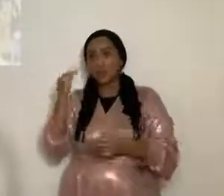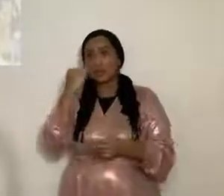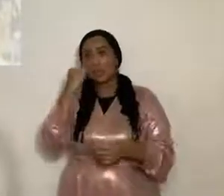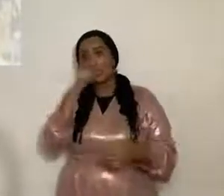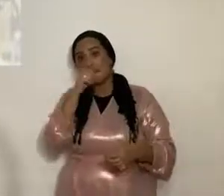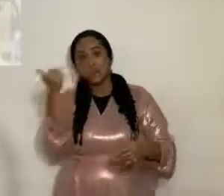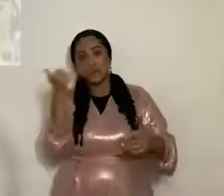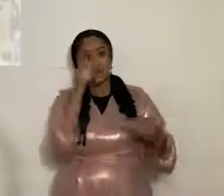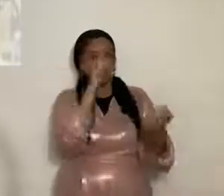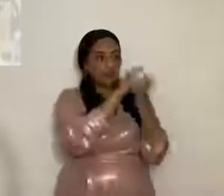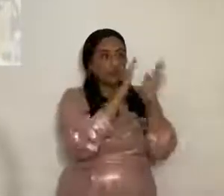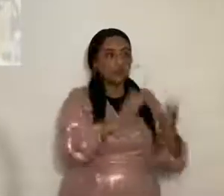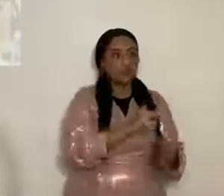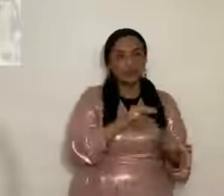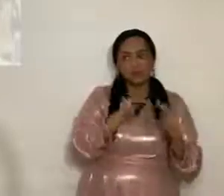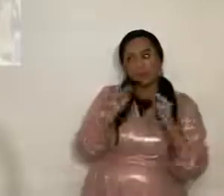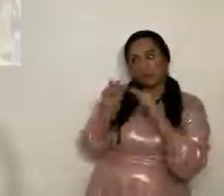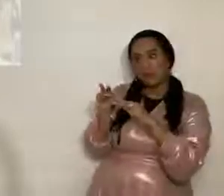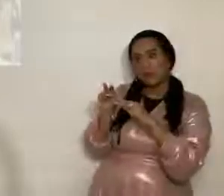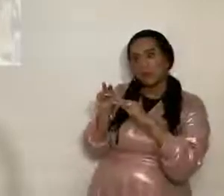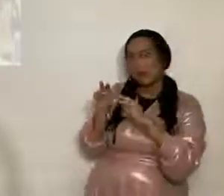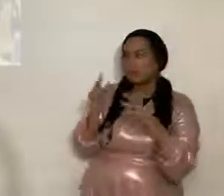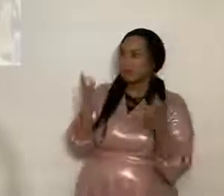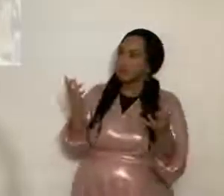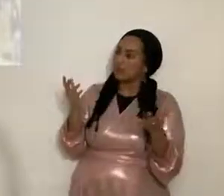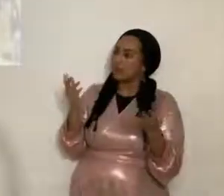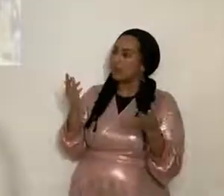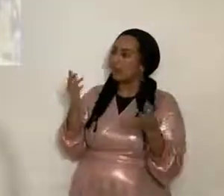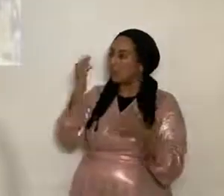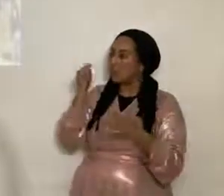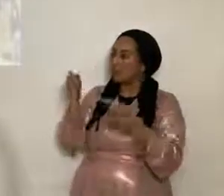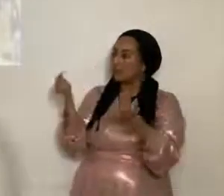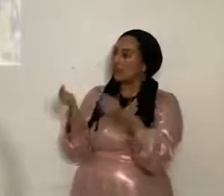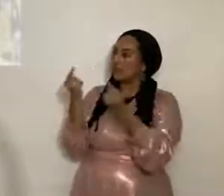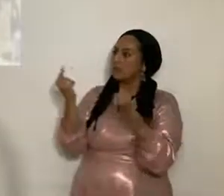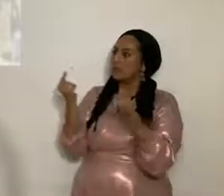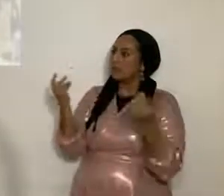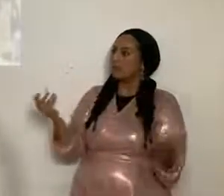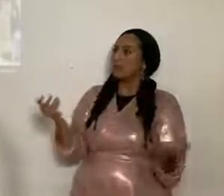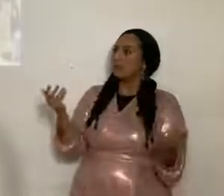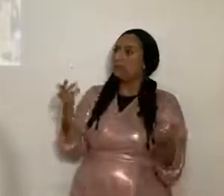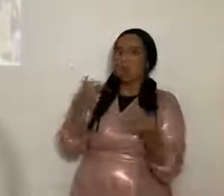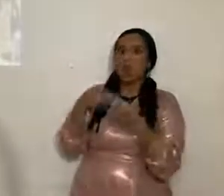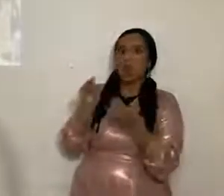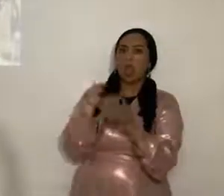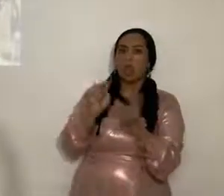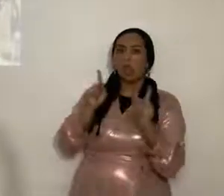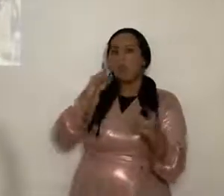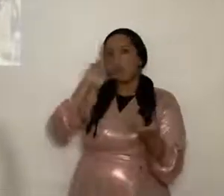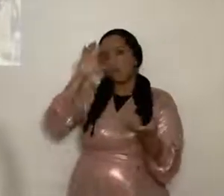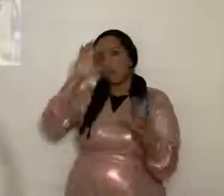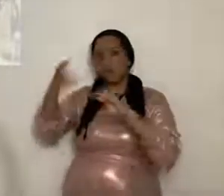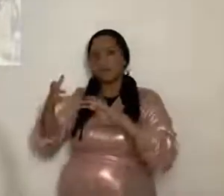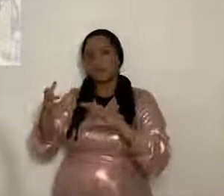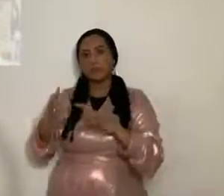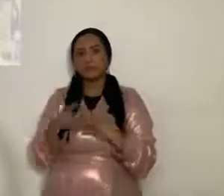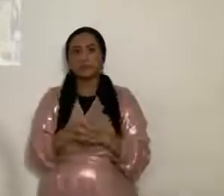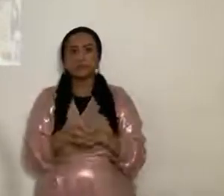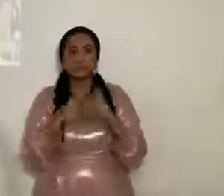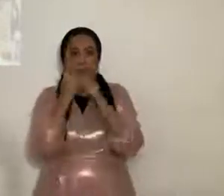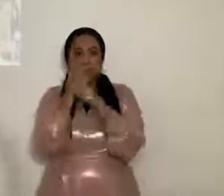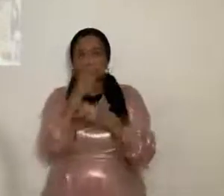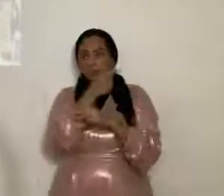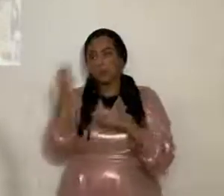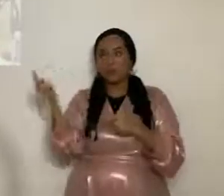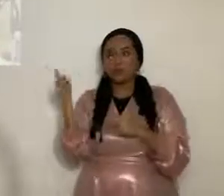otro creyente lo ve, lo que va a hacer es un tropezadero. Y dice nuestro Adón, nuestro Señor Yahshua HaMashiach, ay de los